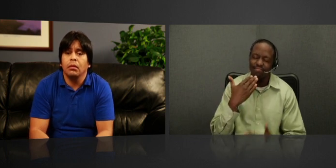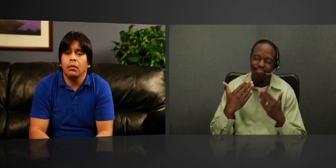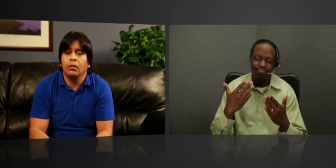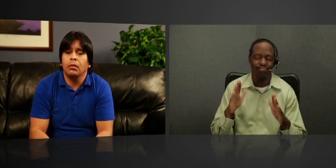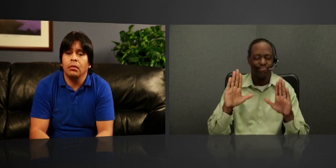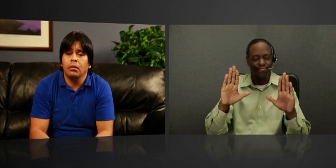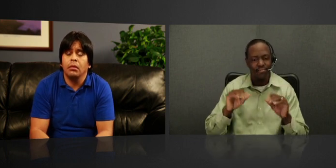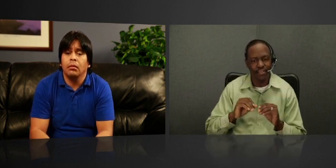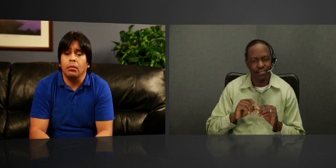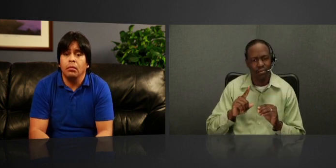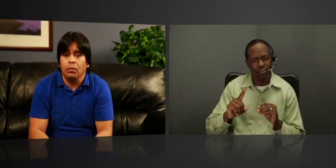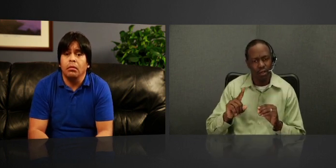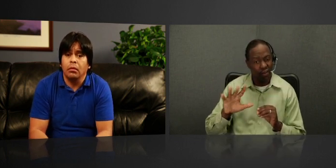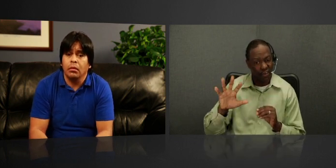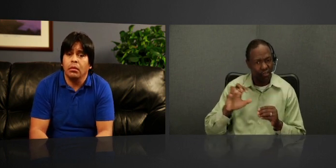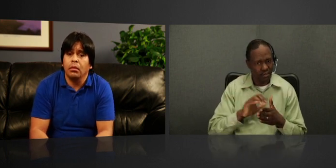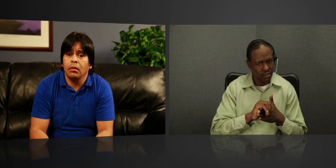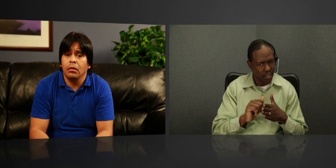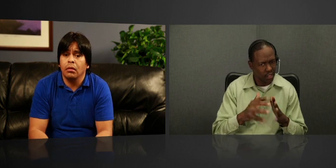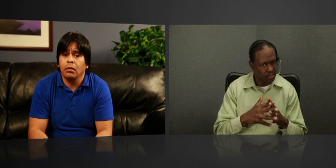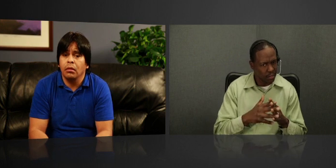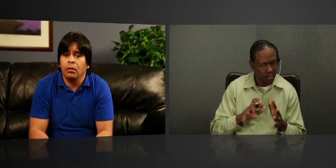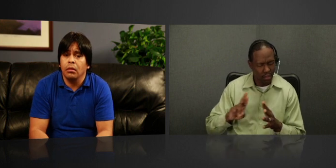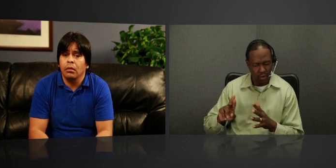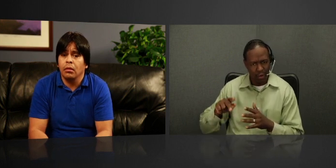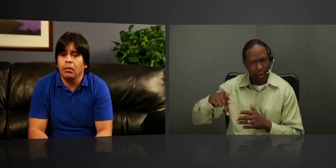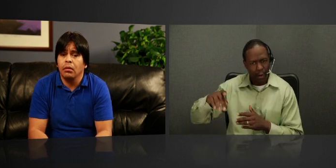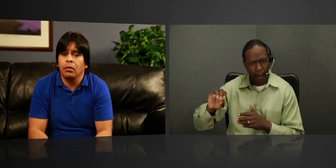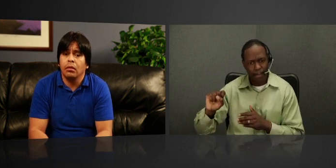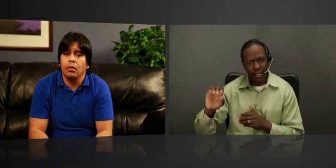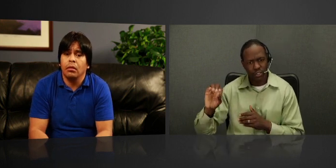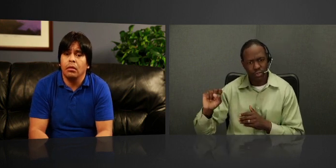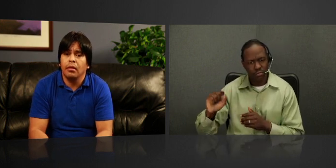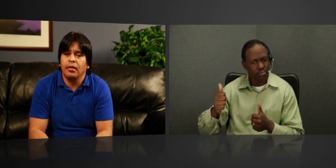y me estás hablando de 500 dólares o 500 pesos